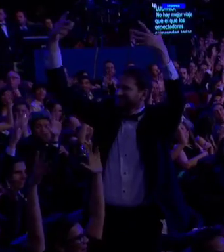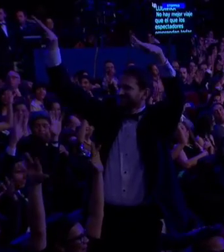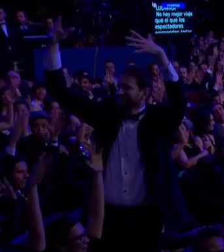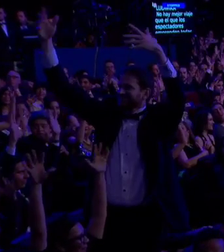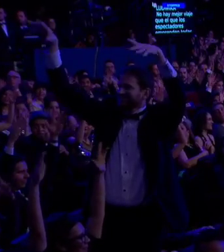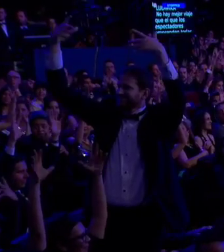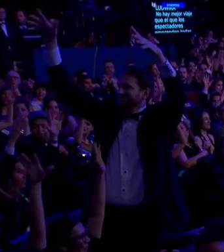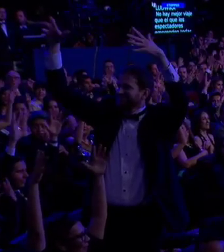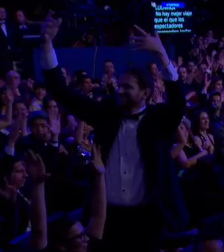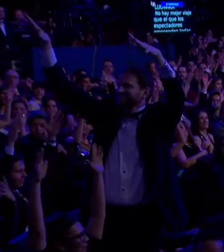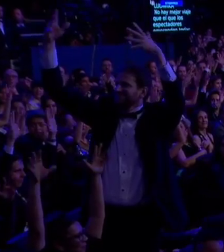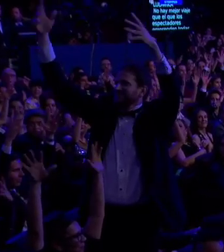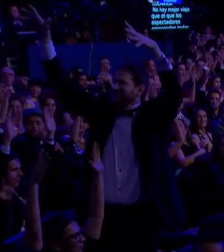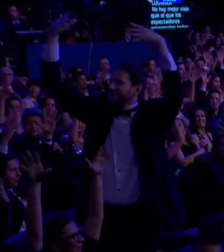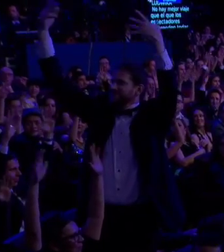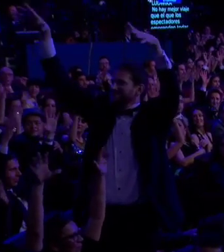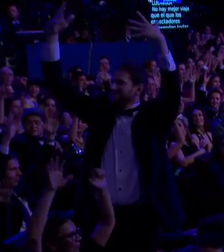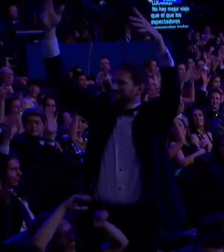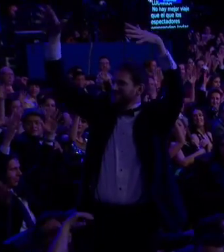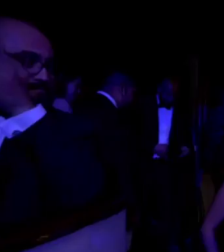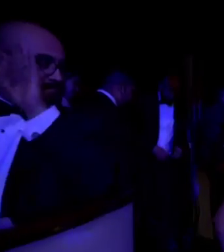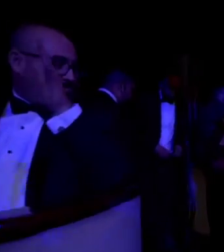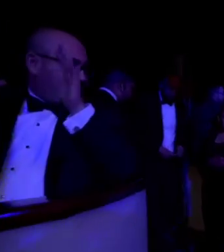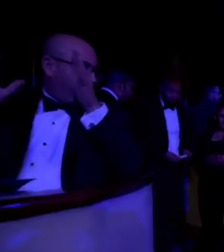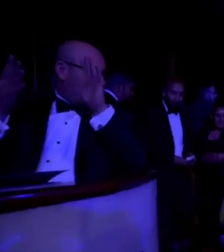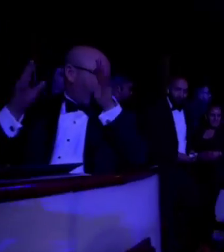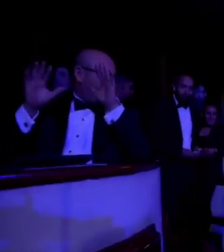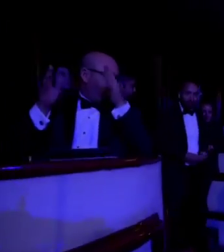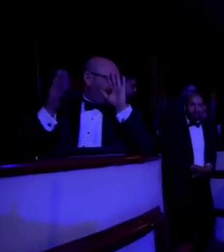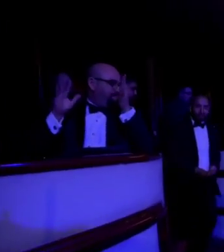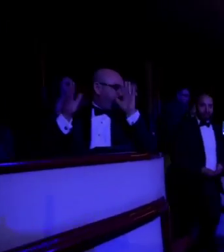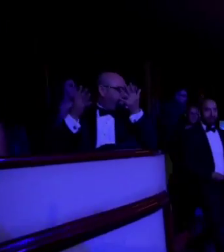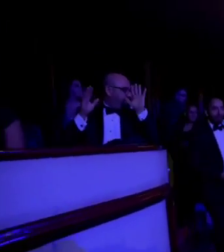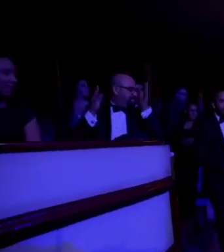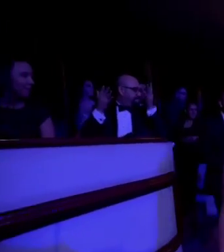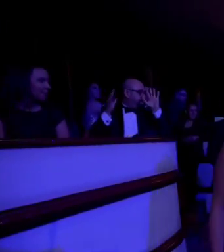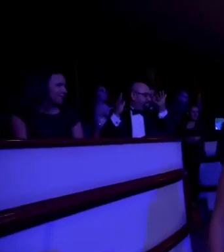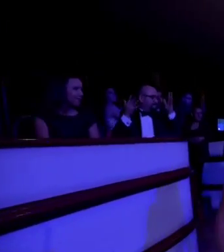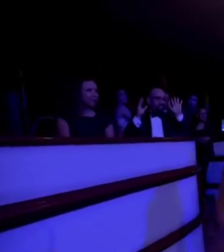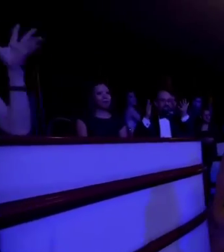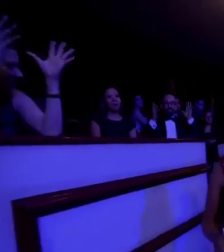Ahí vienen, ahí vienen, es que estaban en un palco con un intérprete Y vienen aquí